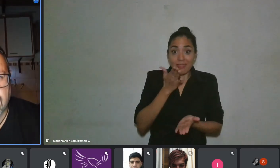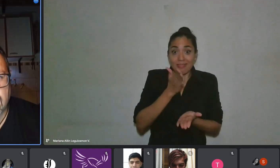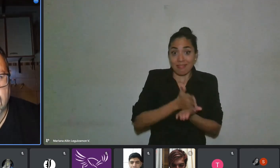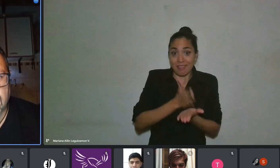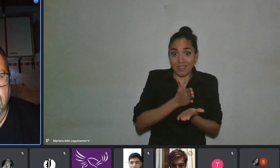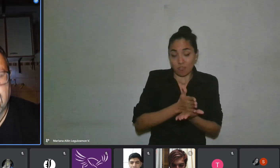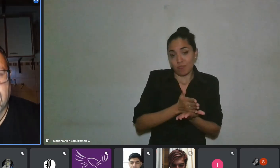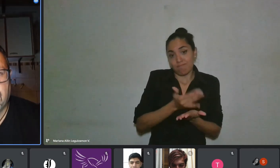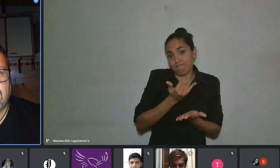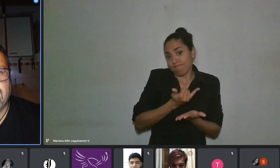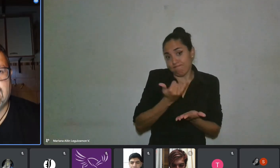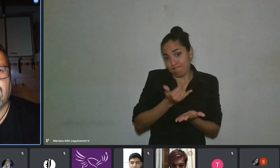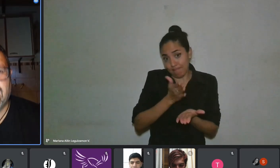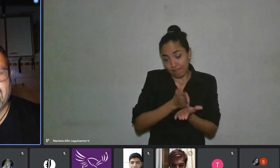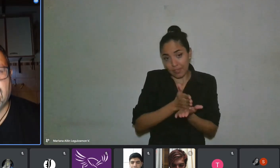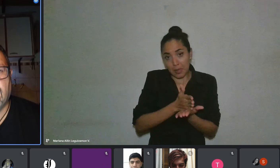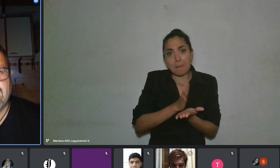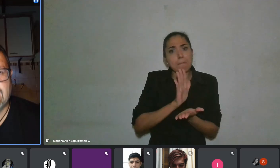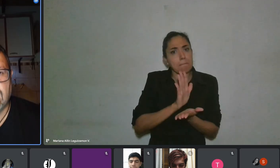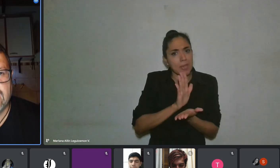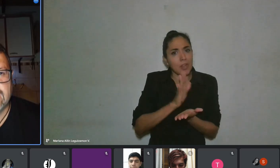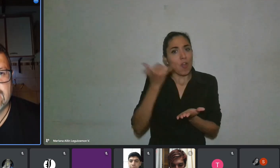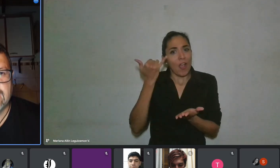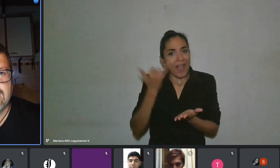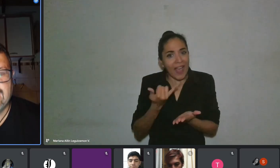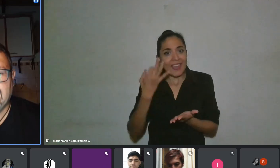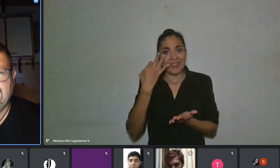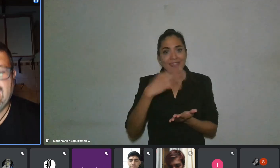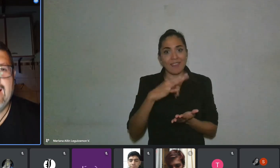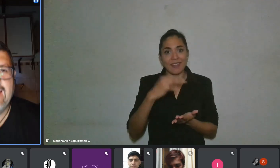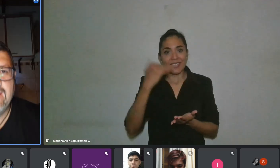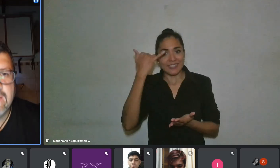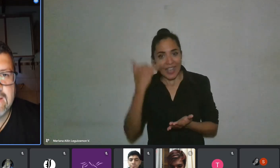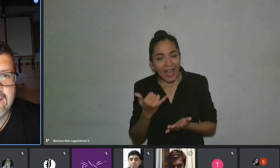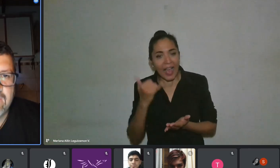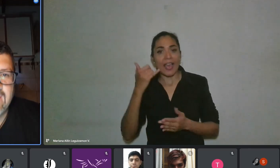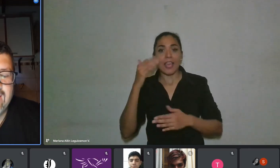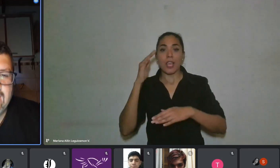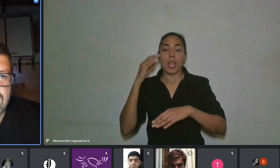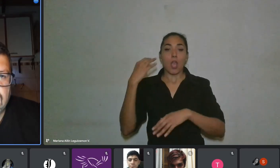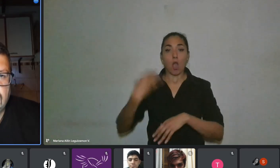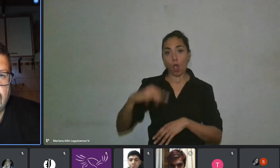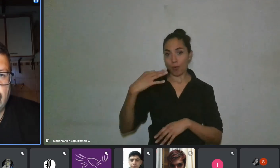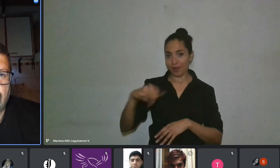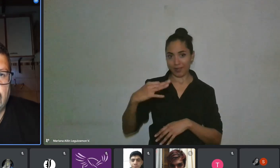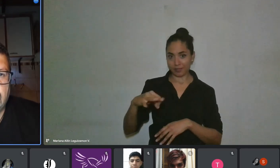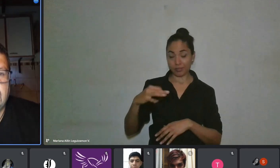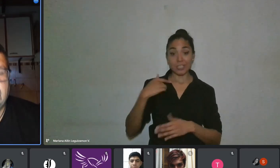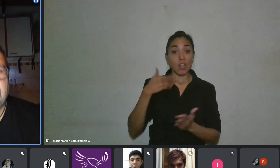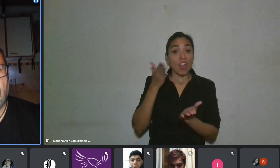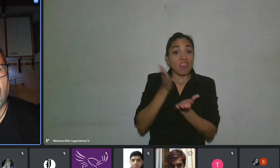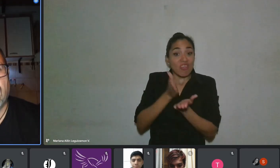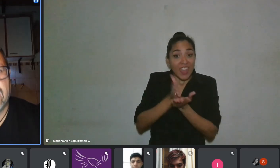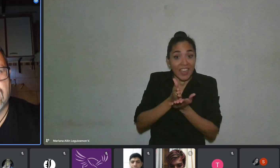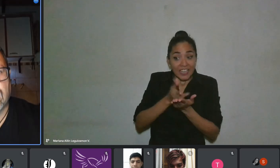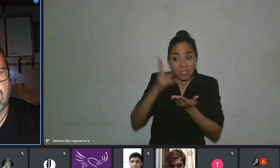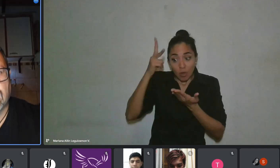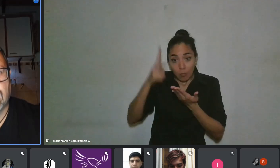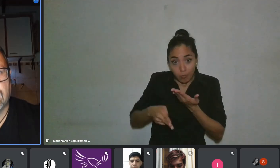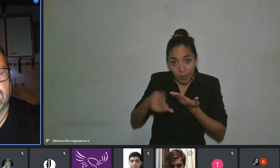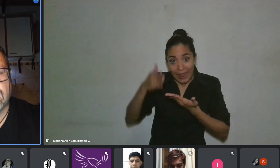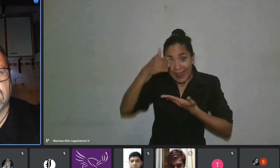derechos, pero también tengo deberes y obligaciones, y el límite de mis derechos son los